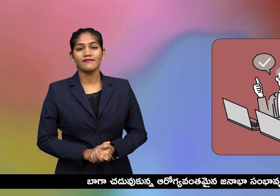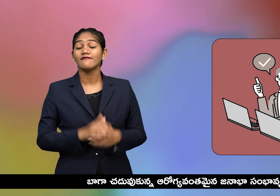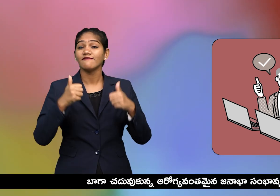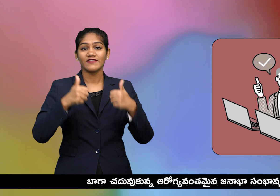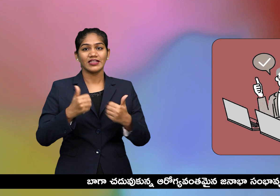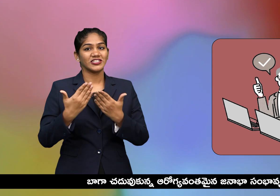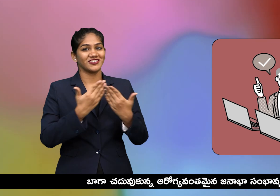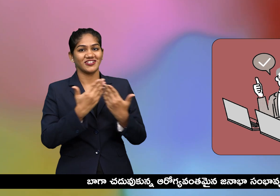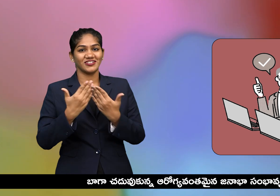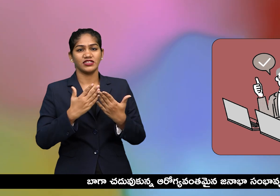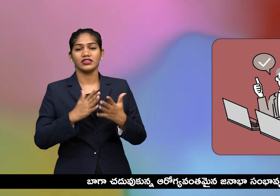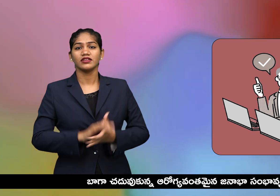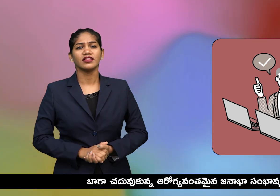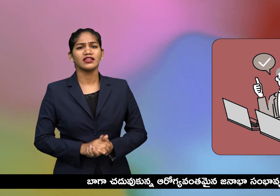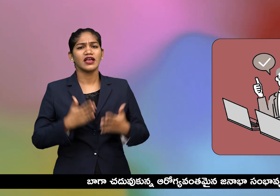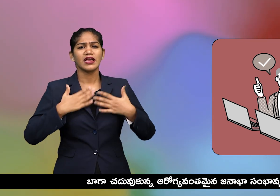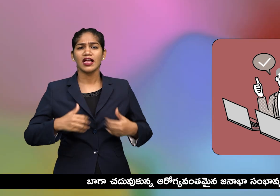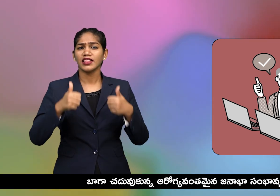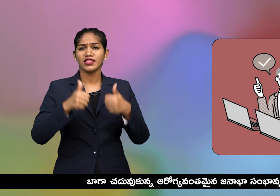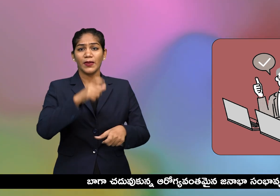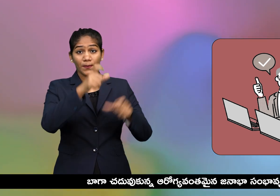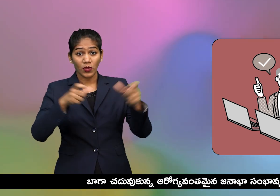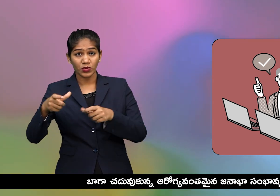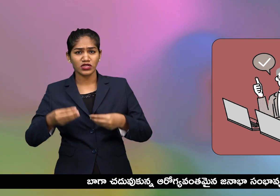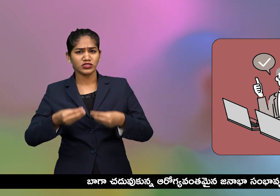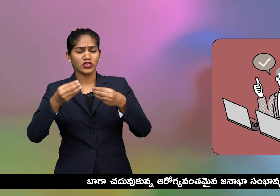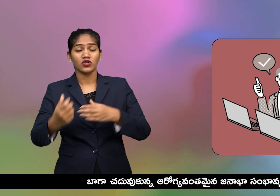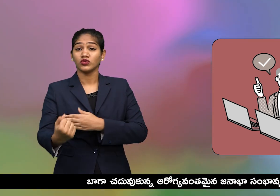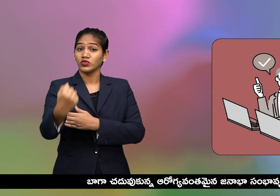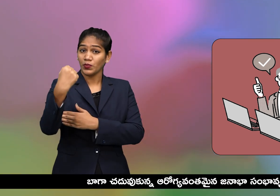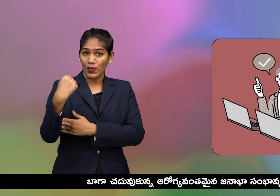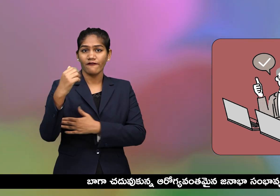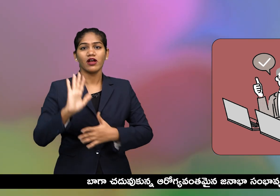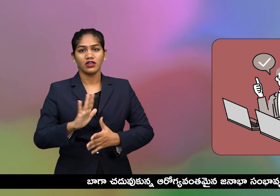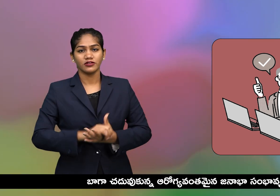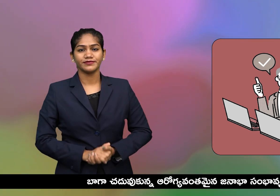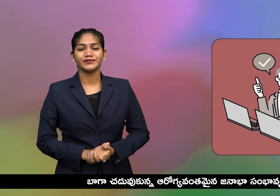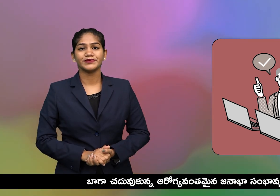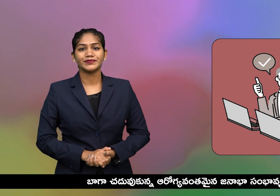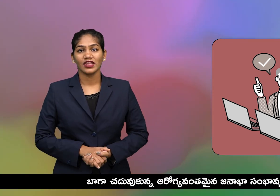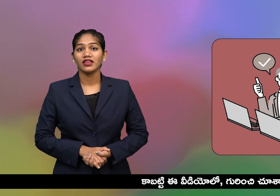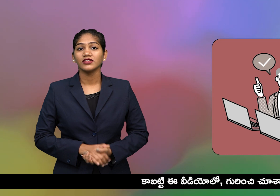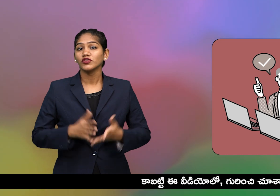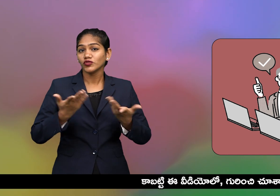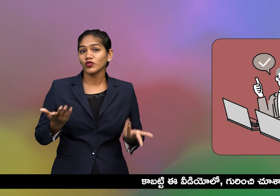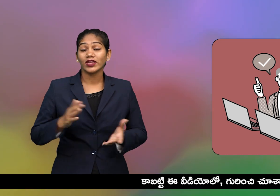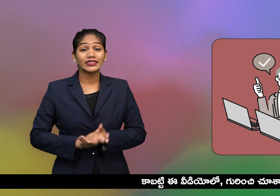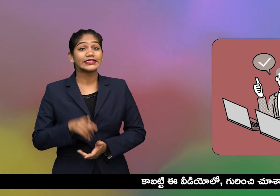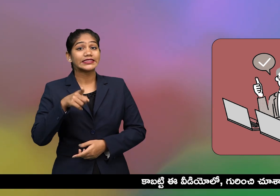బాగా చదువుకున్న ఆరోగ్యకరమైన జనాభా సంభావ్య శక్తిని అందిస్తుంది. కాబట్టి ఈ